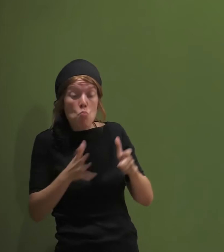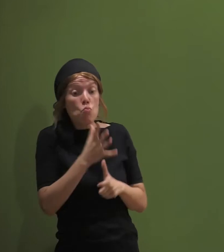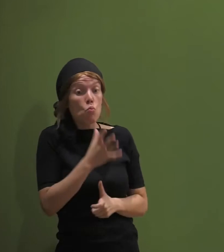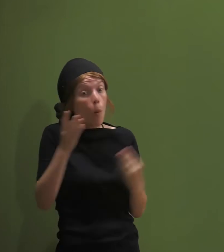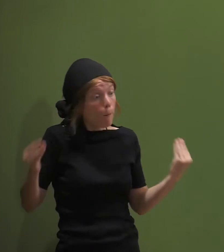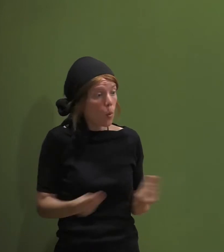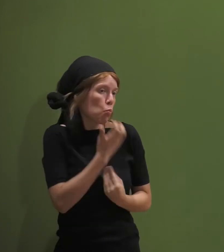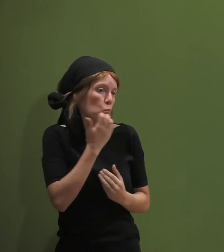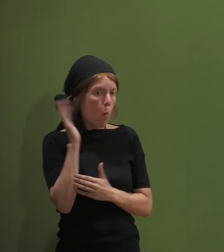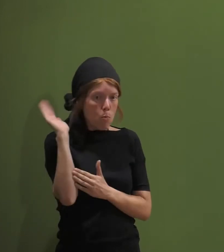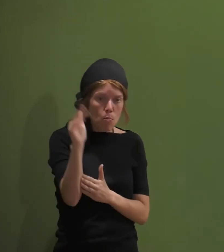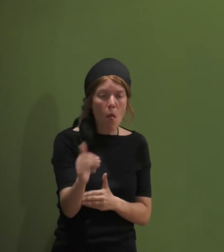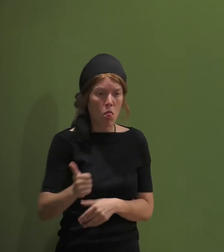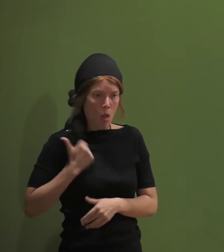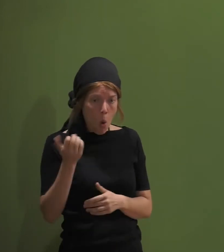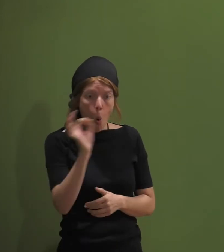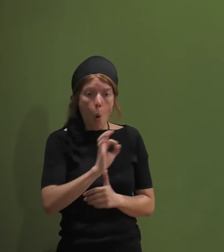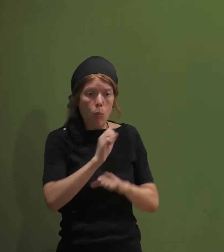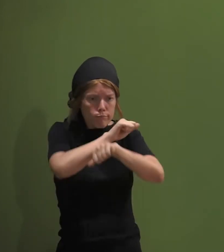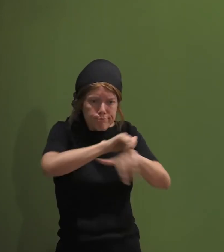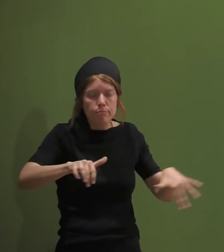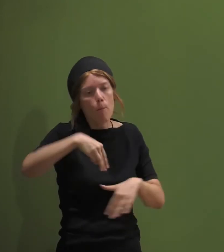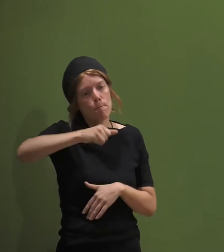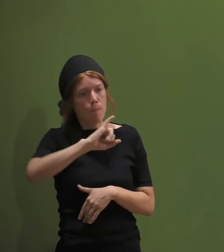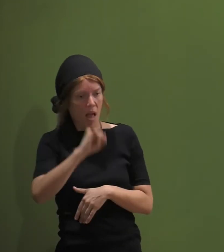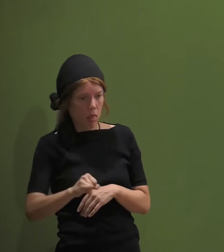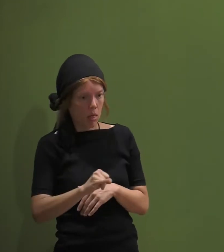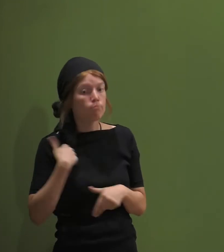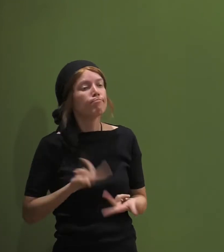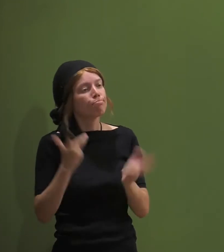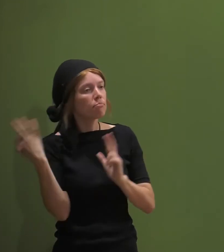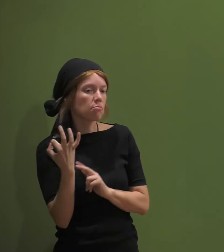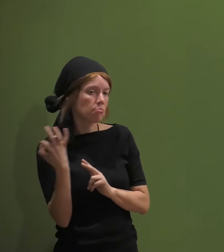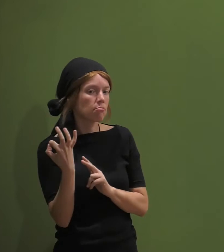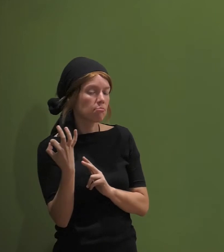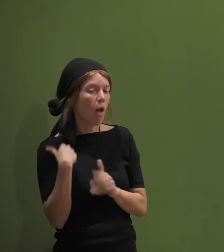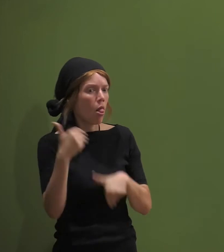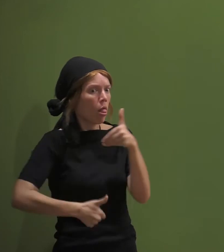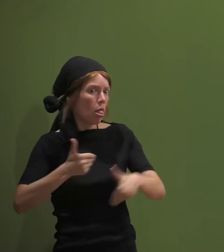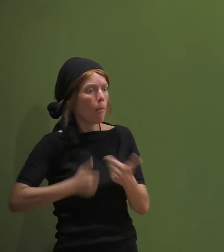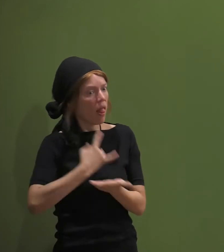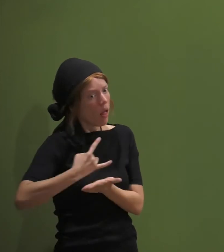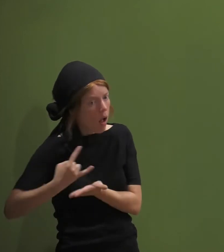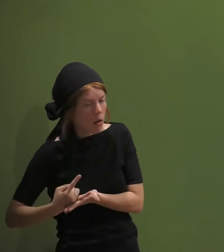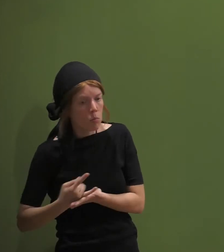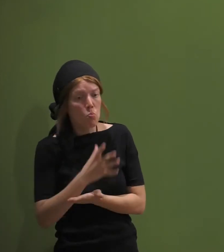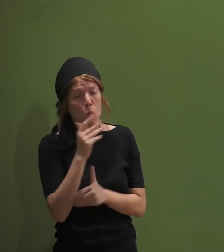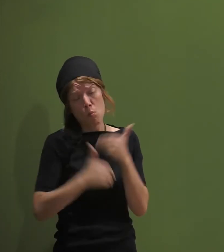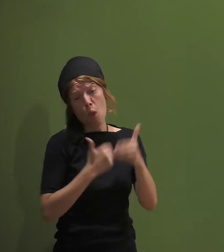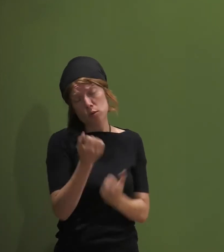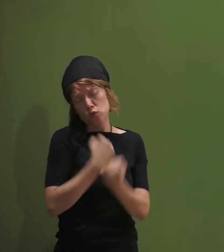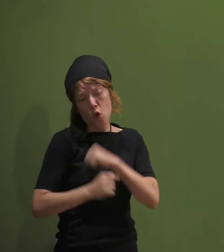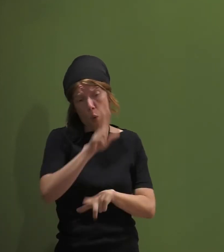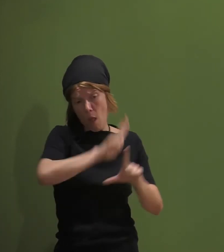a mejoras como las praderas artificiales o la expansión del maíz, lo que permitió atender la creciente demanda de carne, fruto del progreso de la